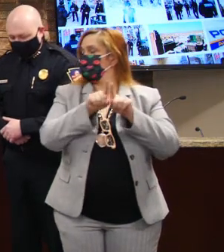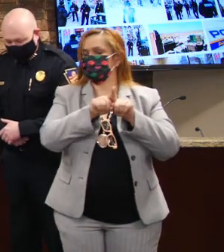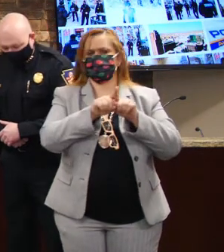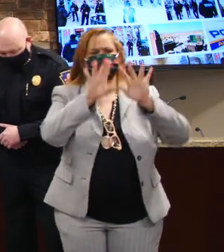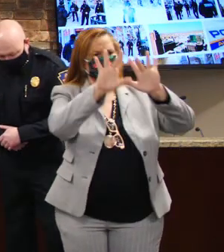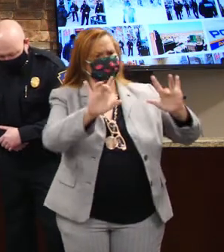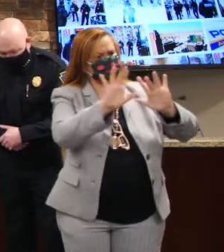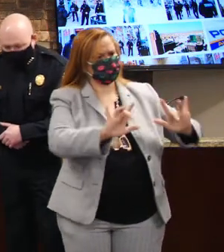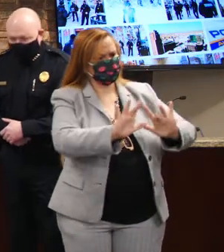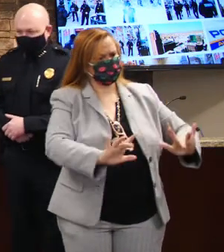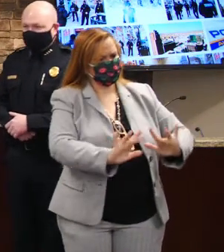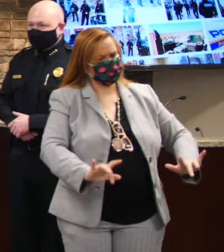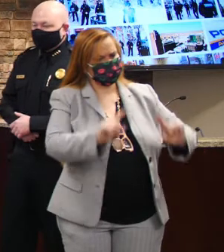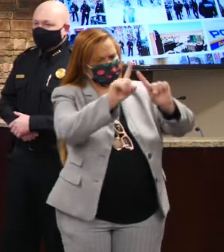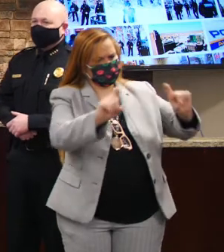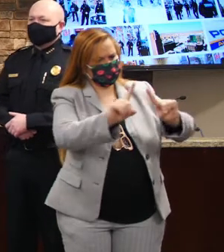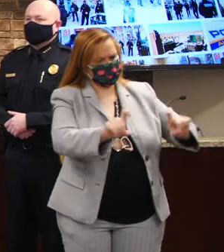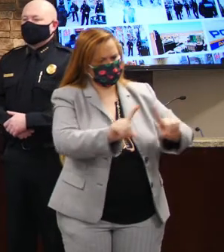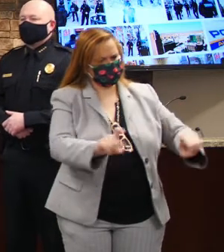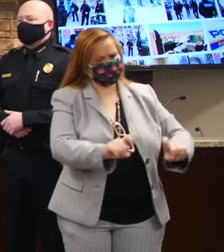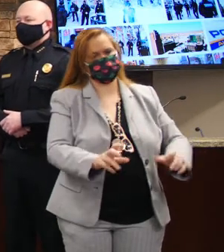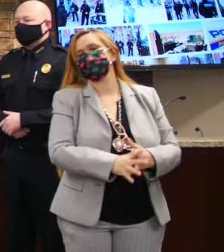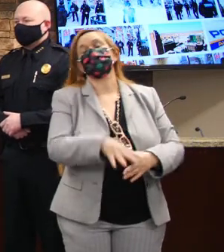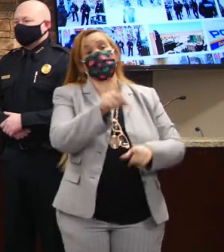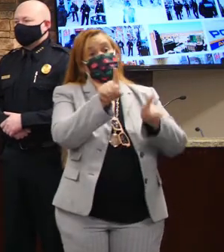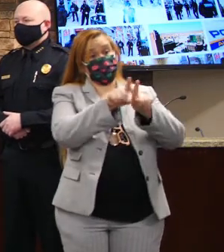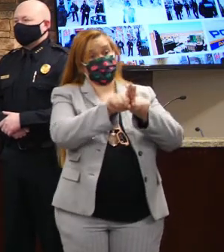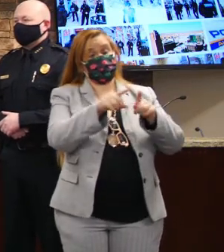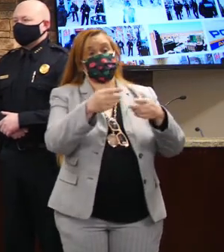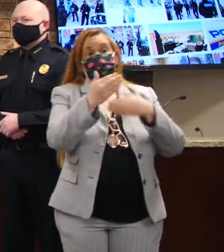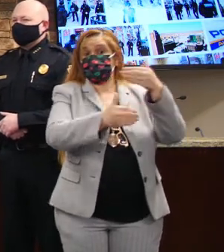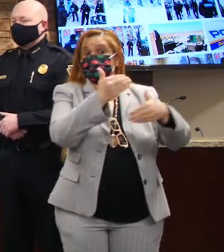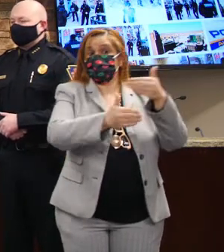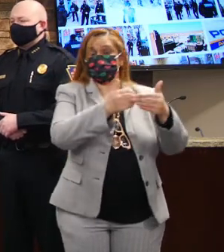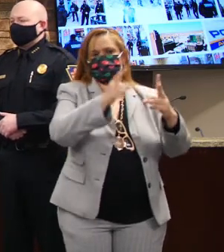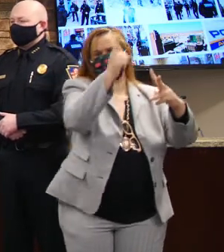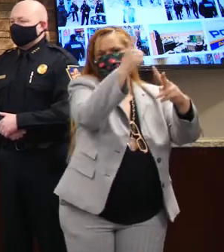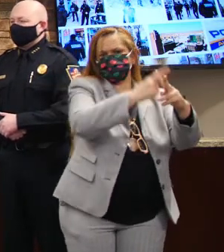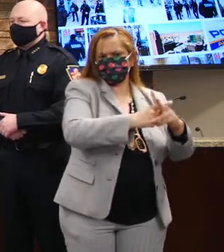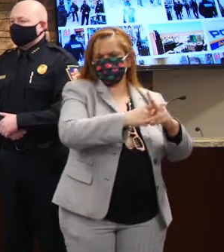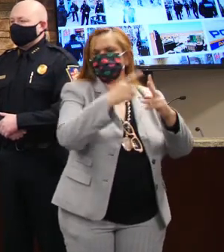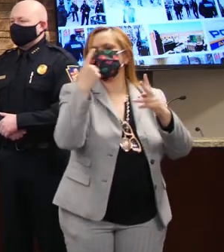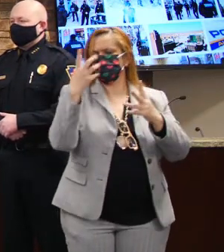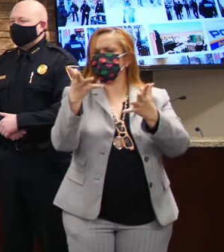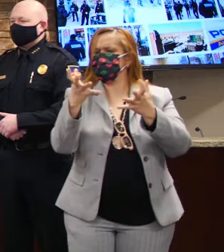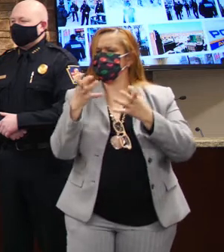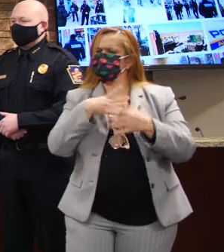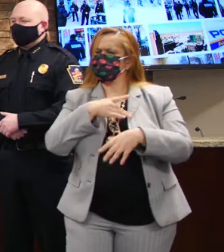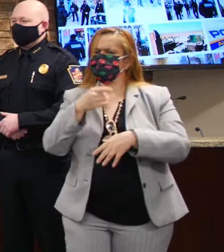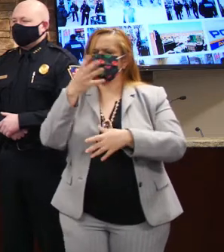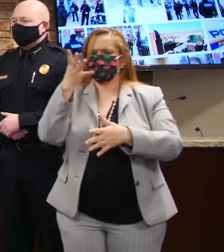y patrulla del departamento. Y también en el proceso de aplicación, nos gustaría saber de